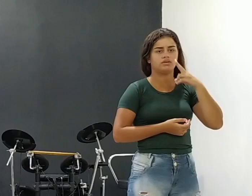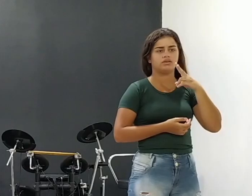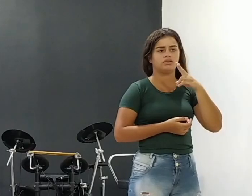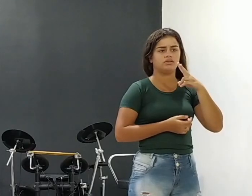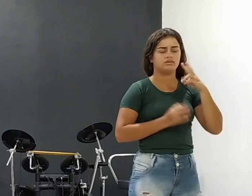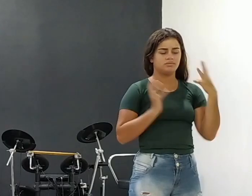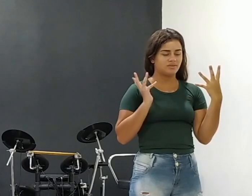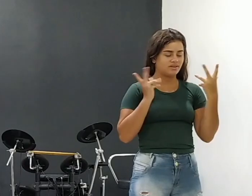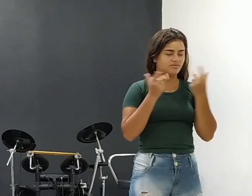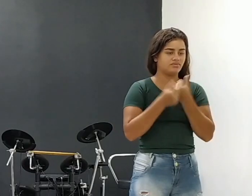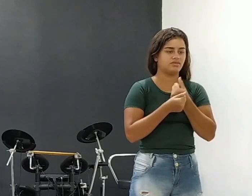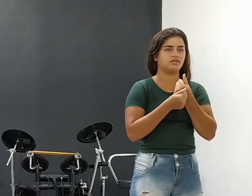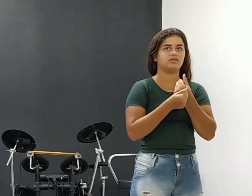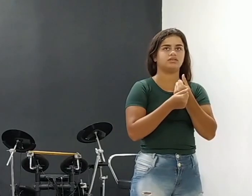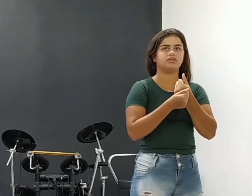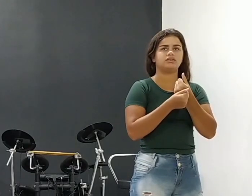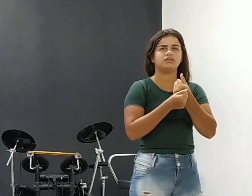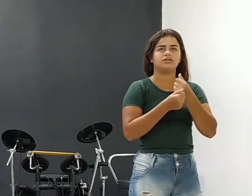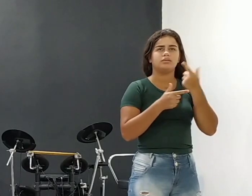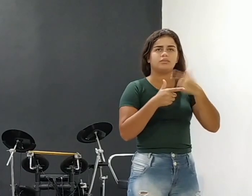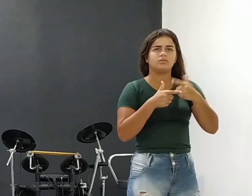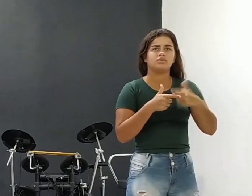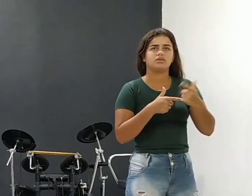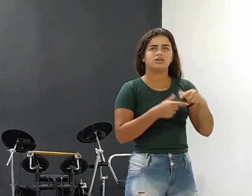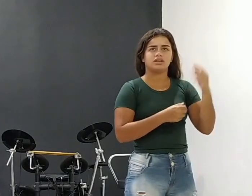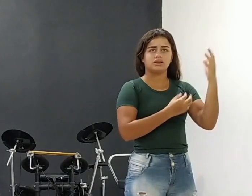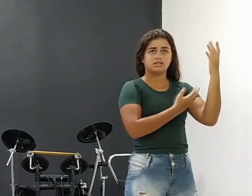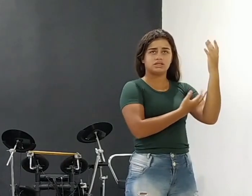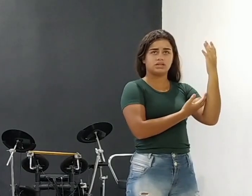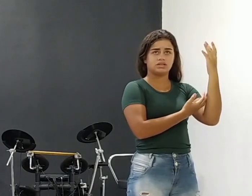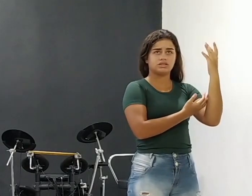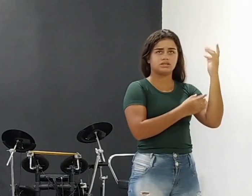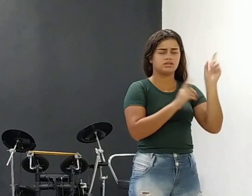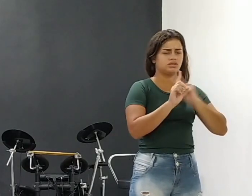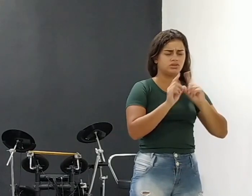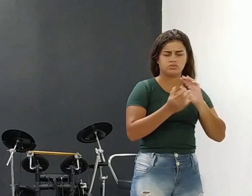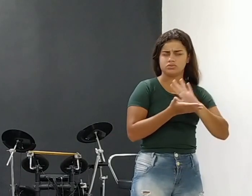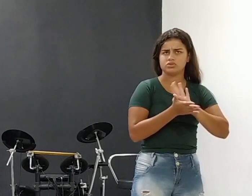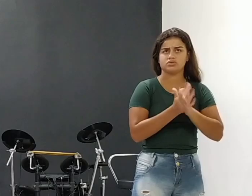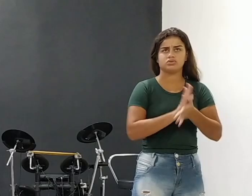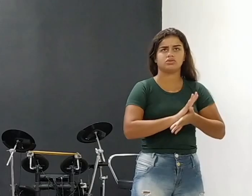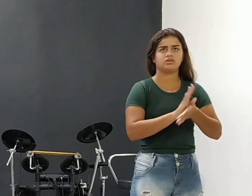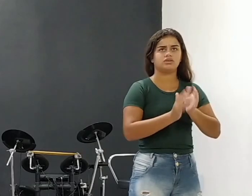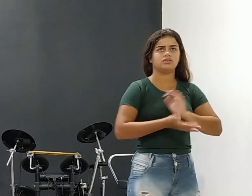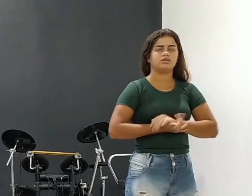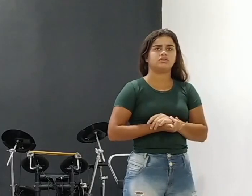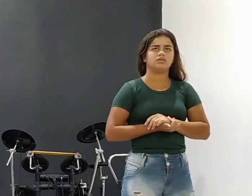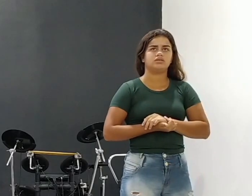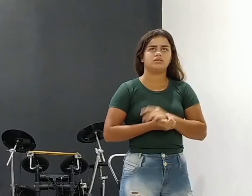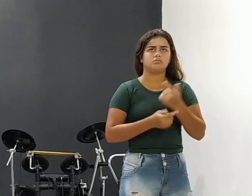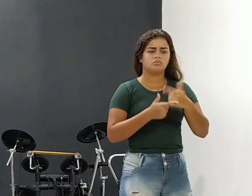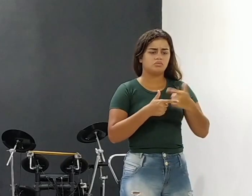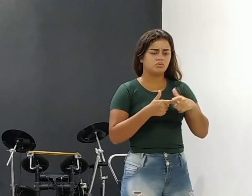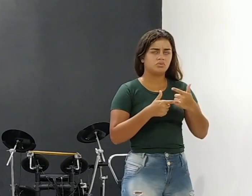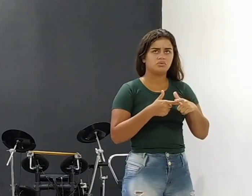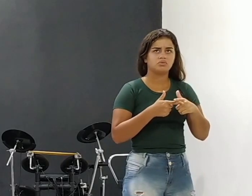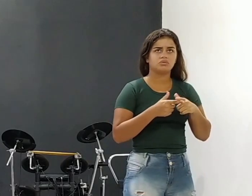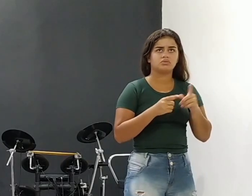grande maravilha. Por que a sarça não se queima? Por que não se